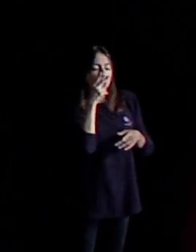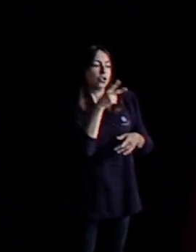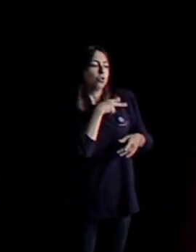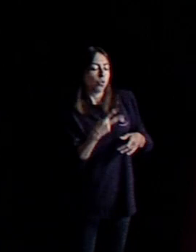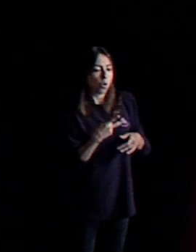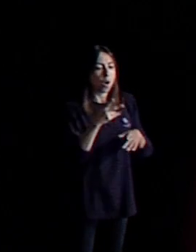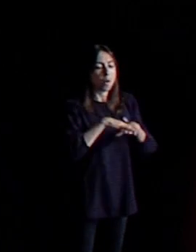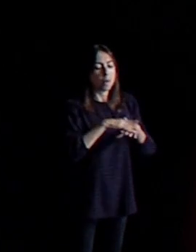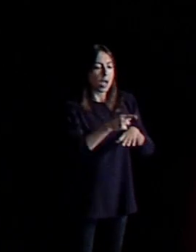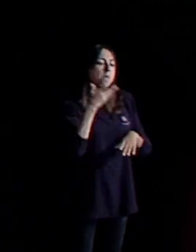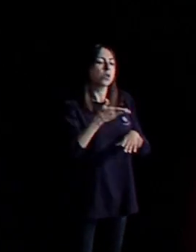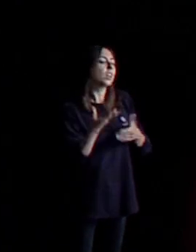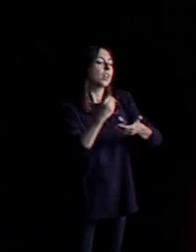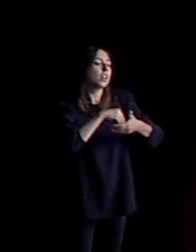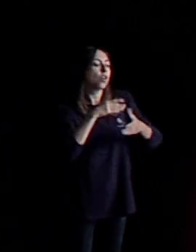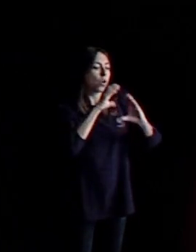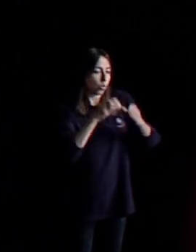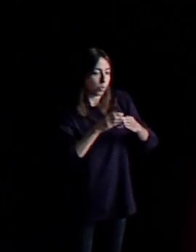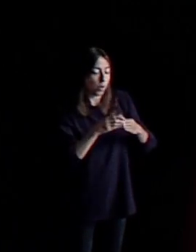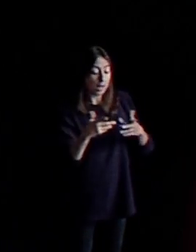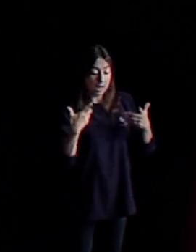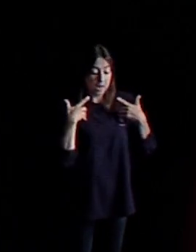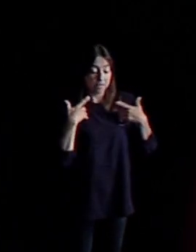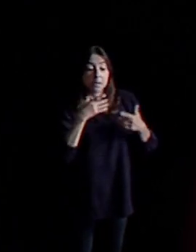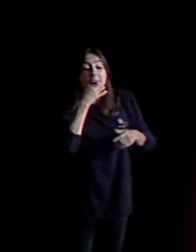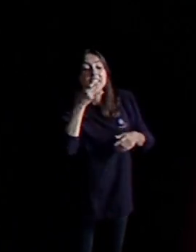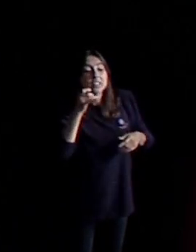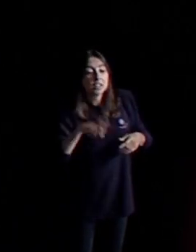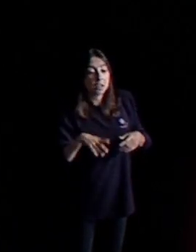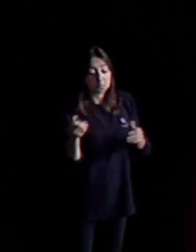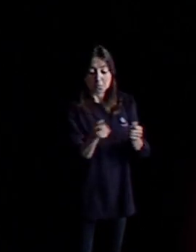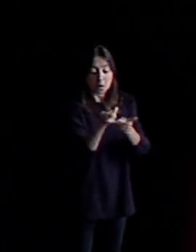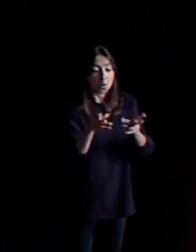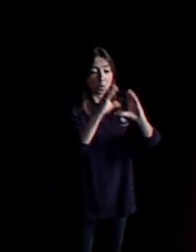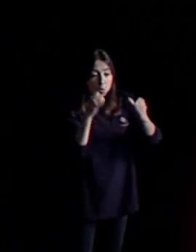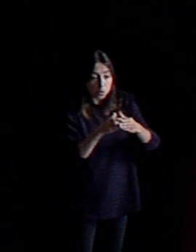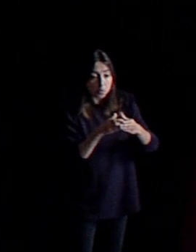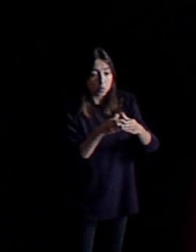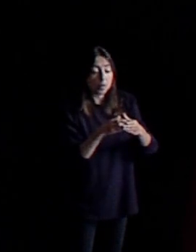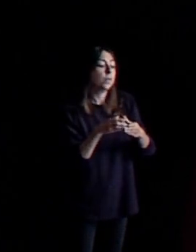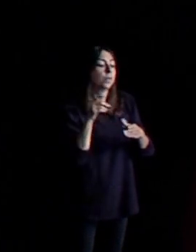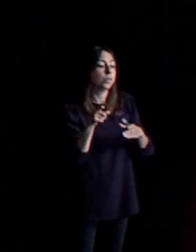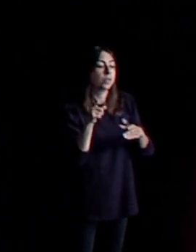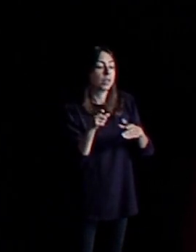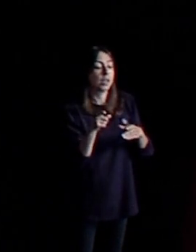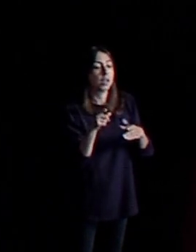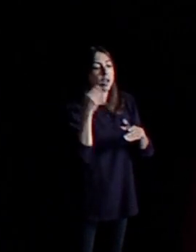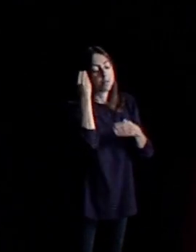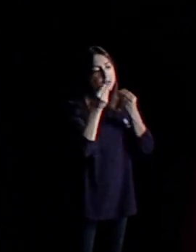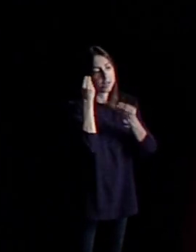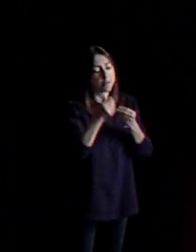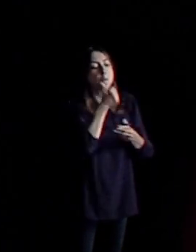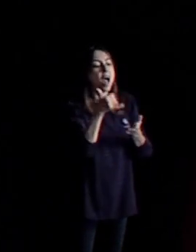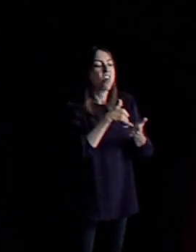en cuenta dentro del grupo. ¿Y las víctimas quiénes son? Pues generalmente algún grupo, miembro de algún grupo de los que consideramos